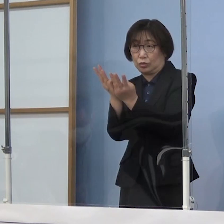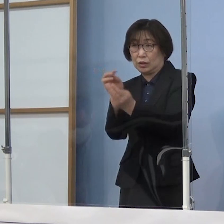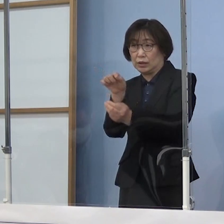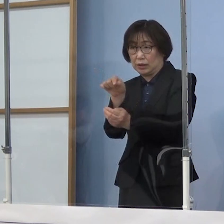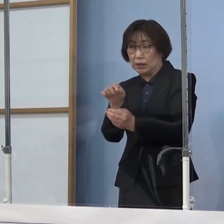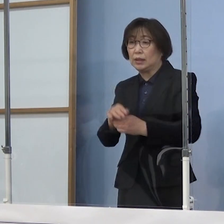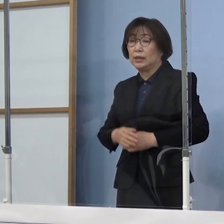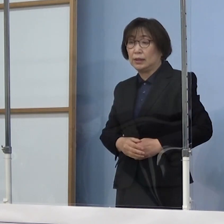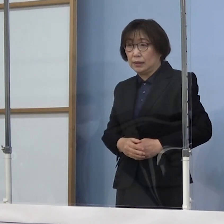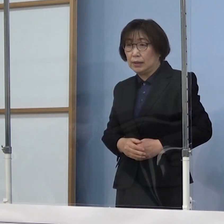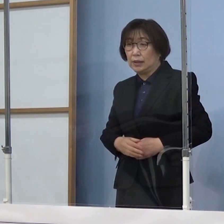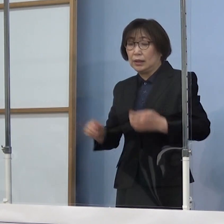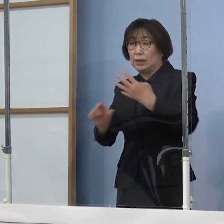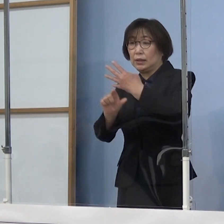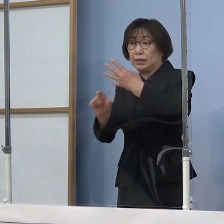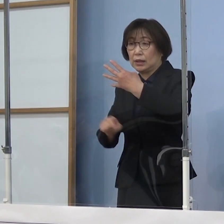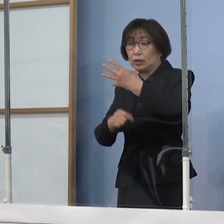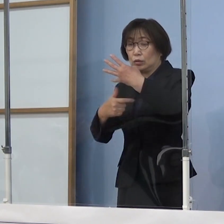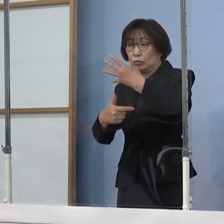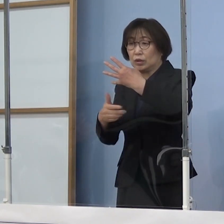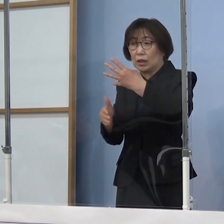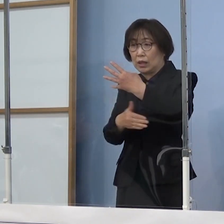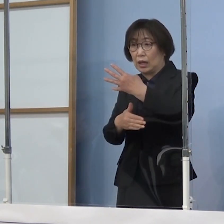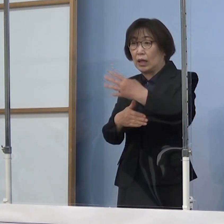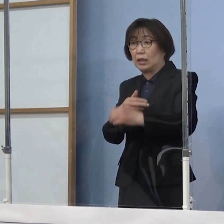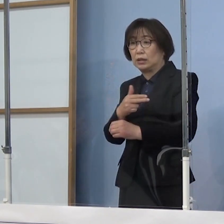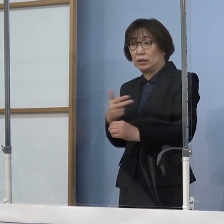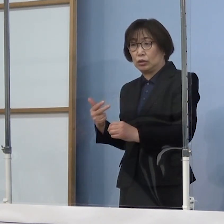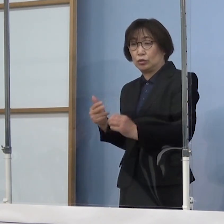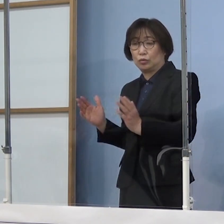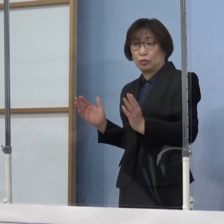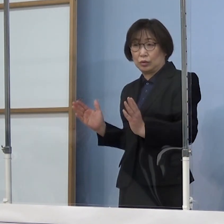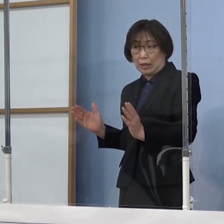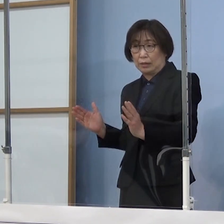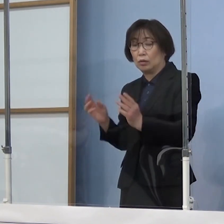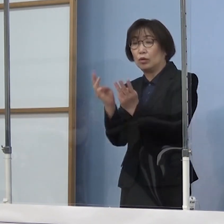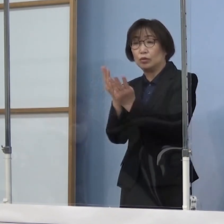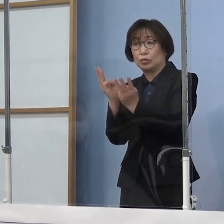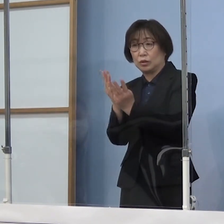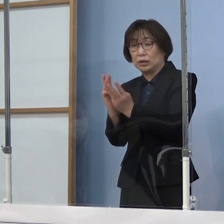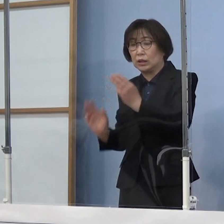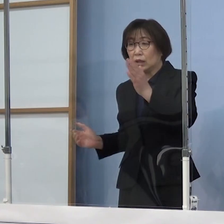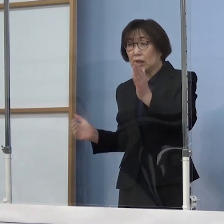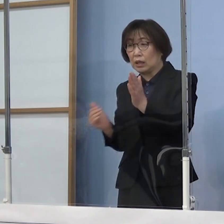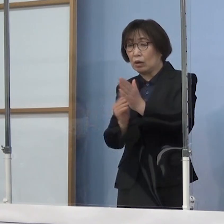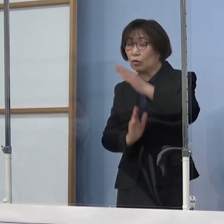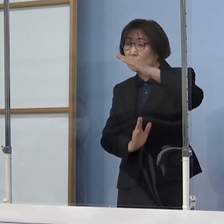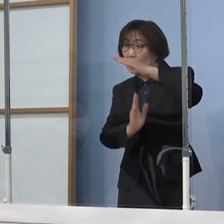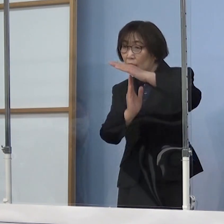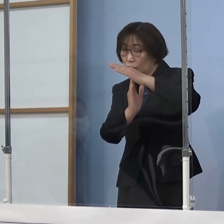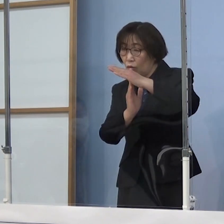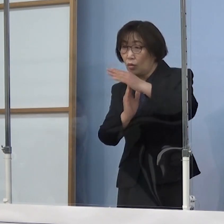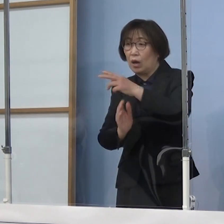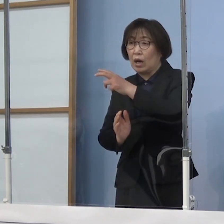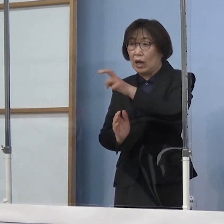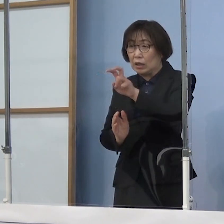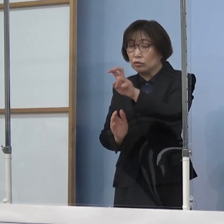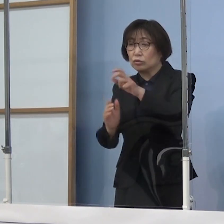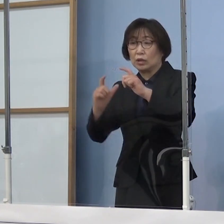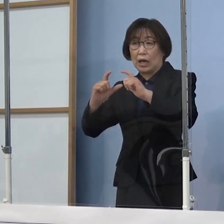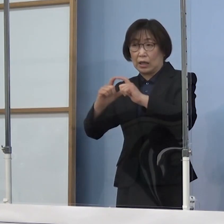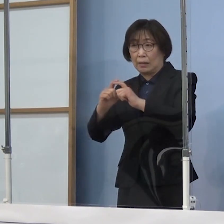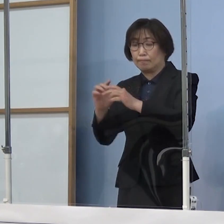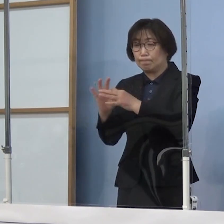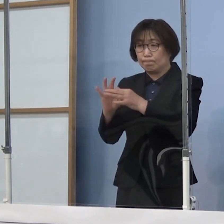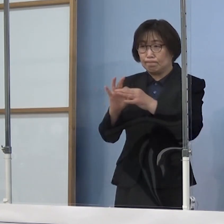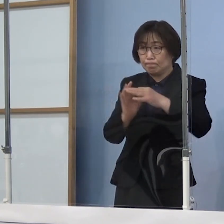して、4月の6日から直近1週間、その数値過去最高を20日間連続で実は更新を